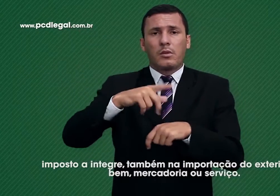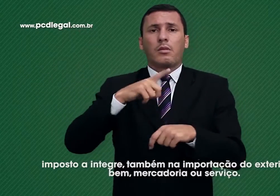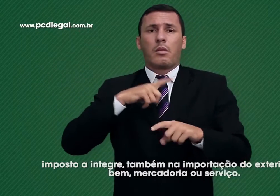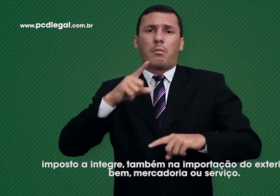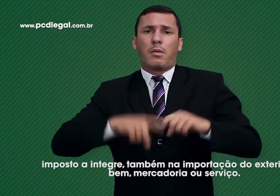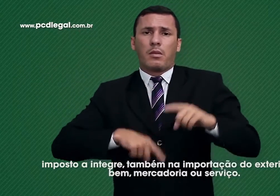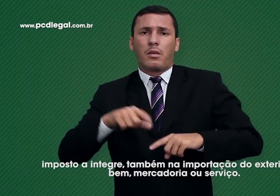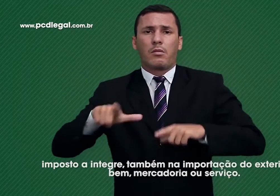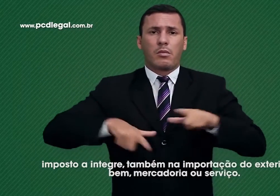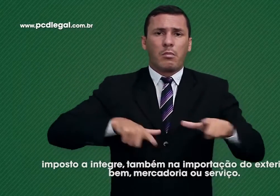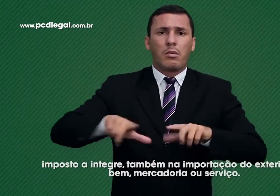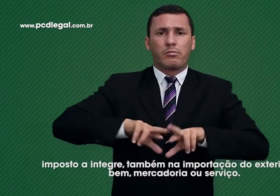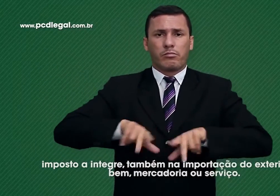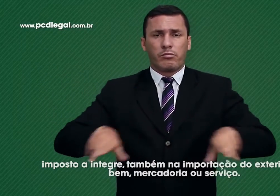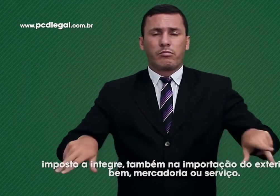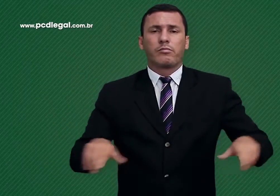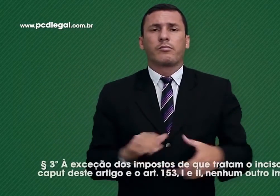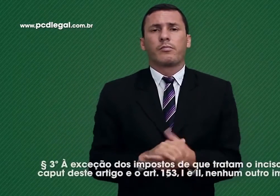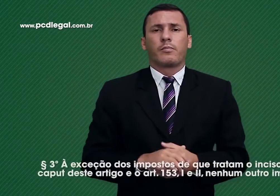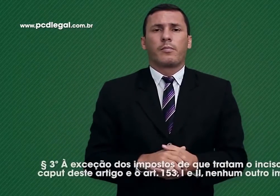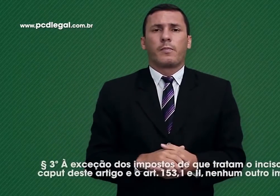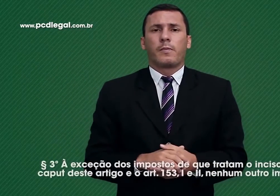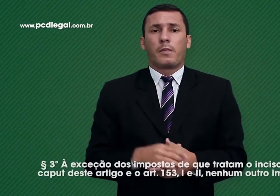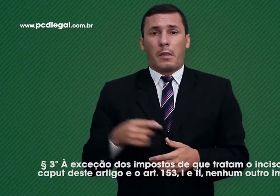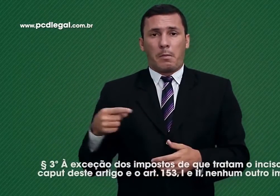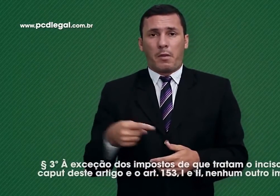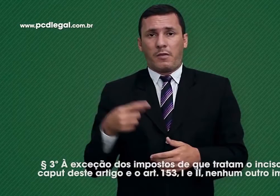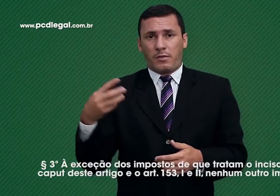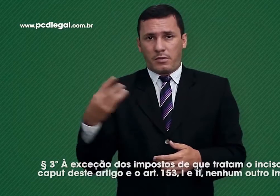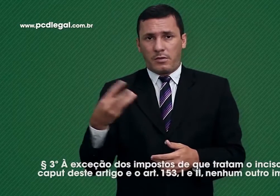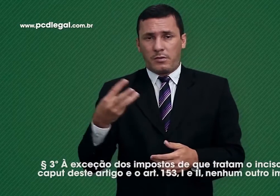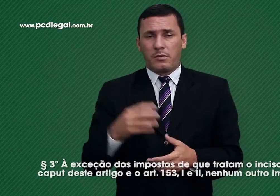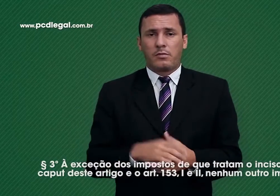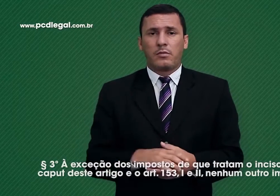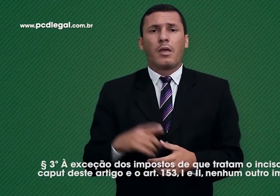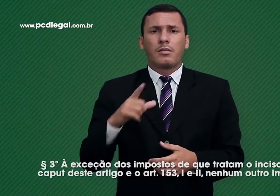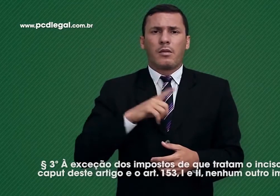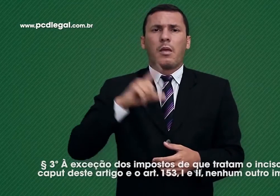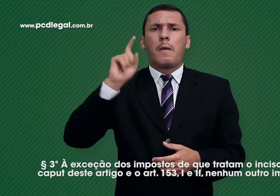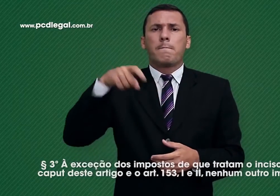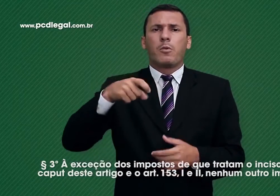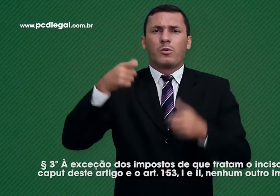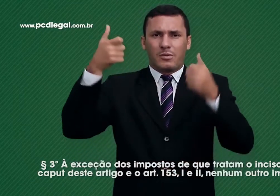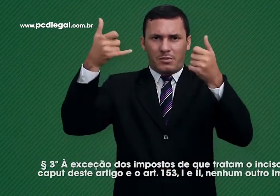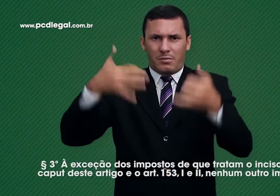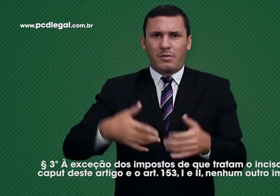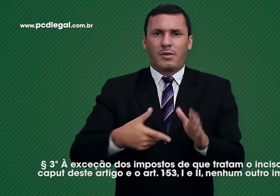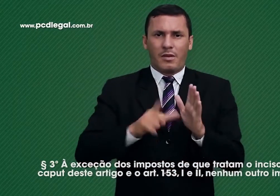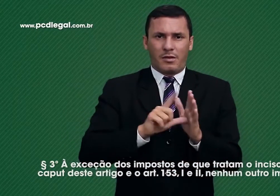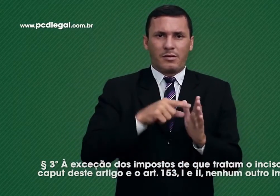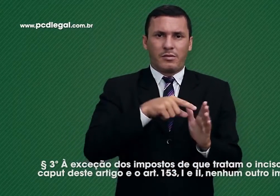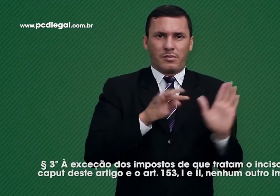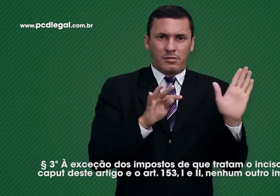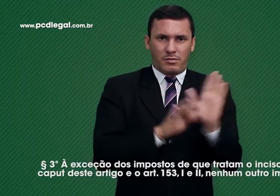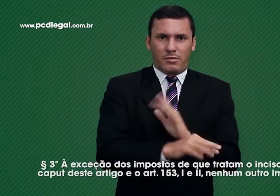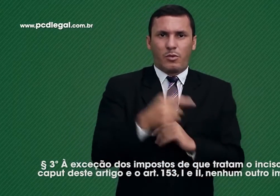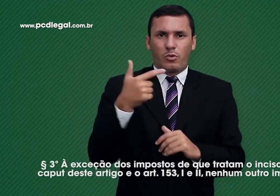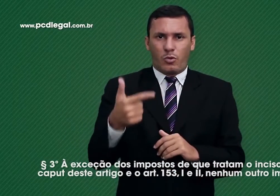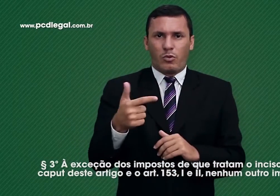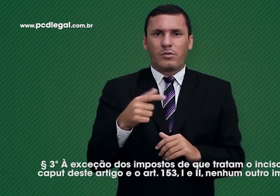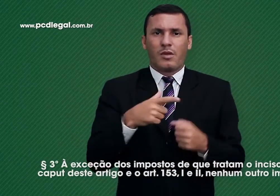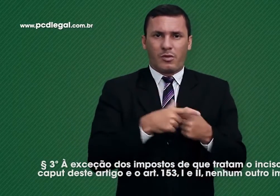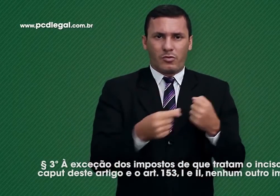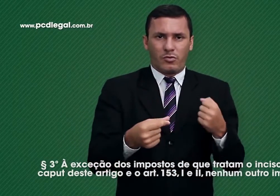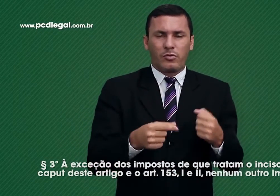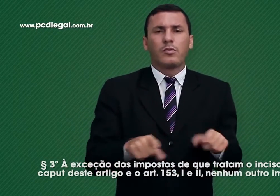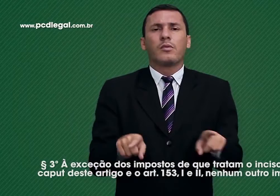bem, mercadoria ou serviço. Parágrafo 3º. À exceção dos impostos de que tratam o inciso